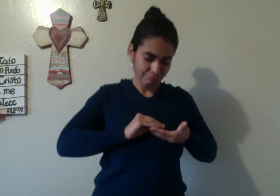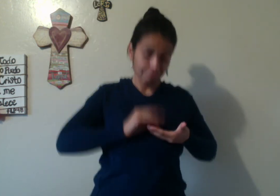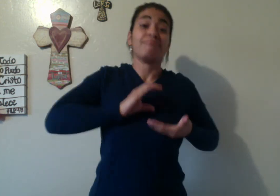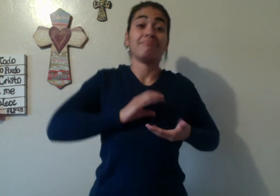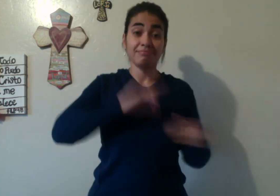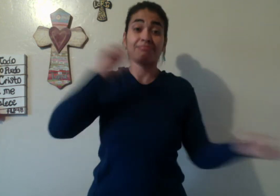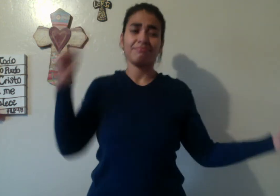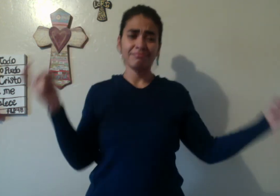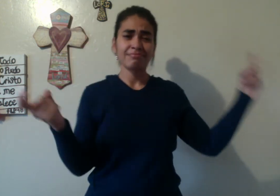corazón dañado está.